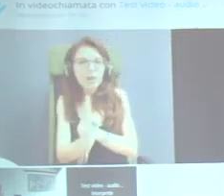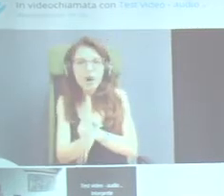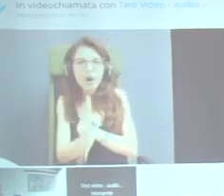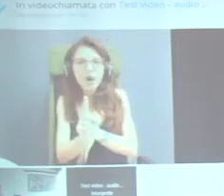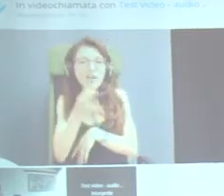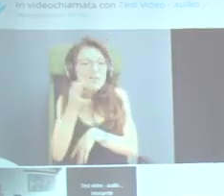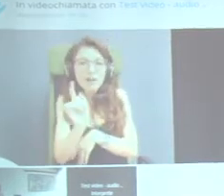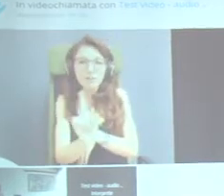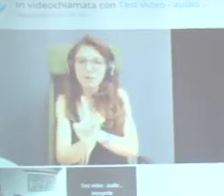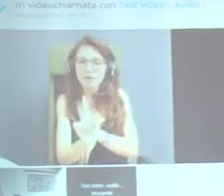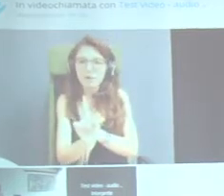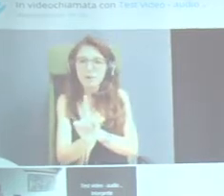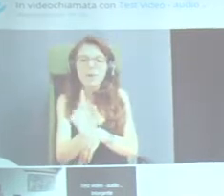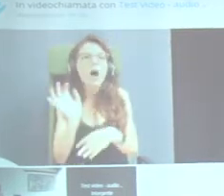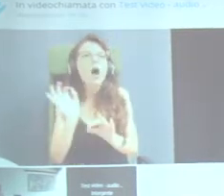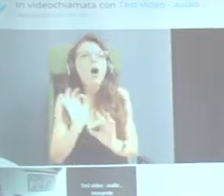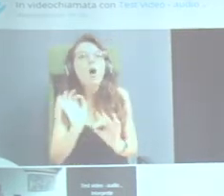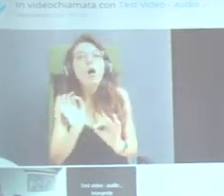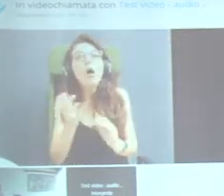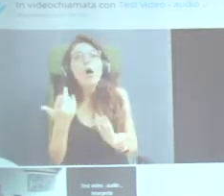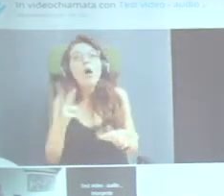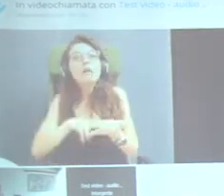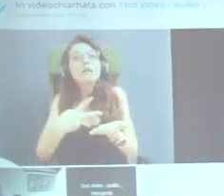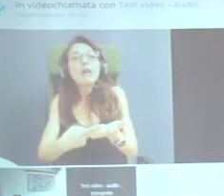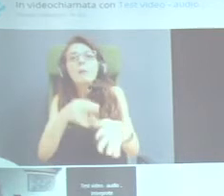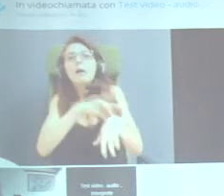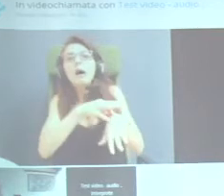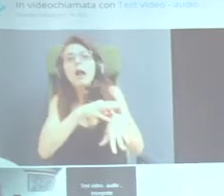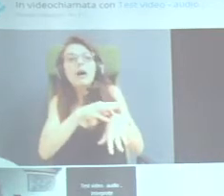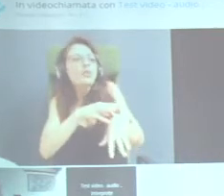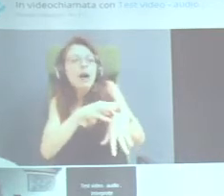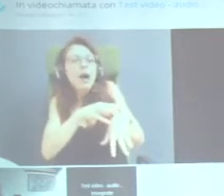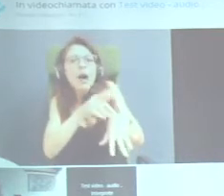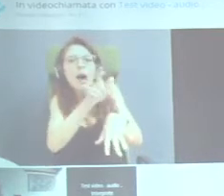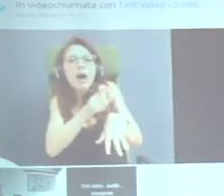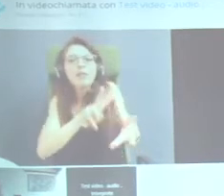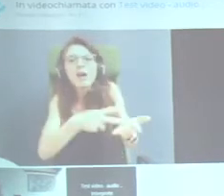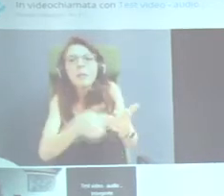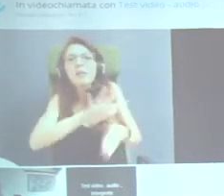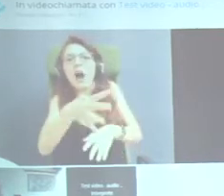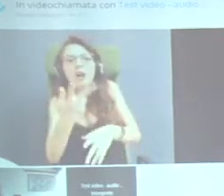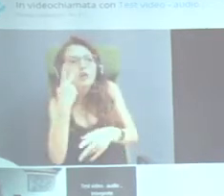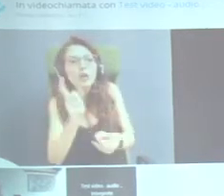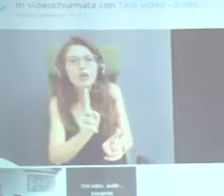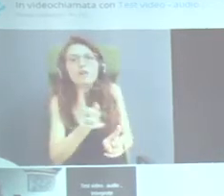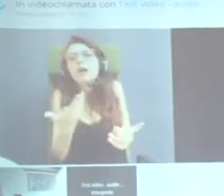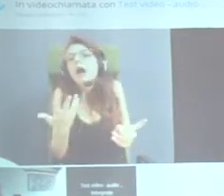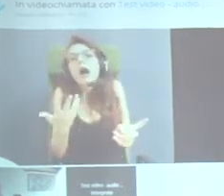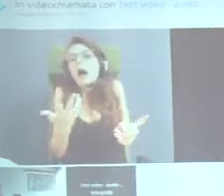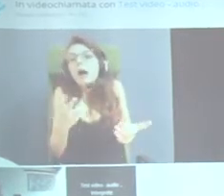oppure perché l'interprete era ammalato e non si trovava un sostituto. Questo non è garantire accessibilità